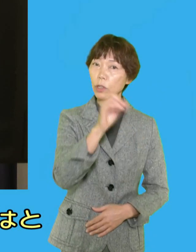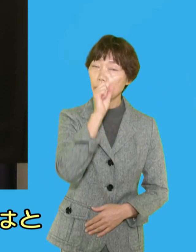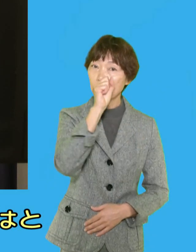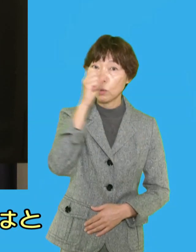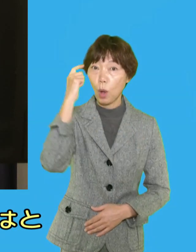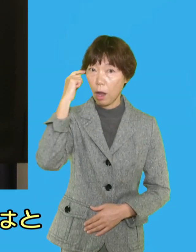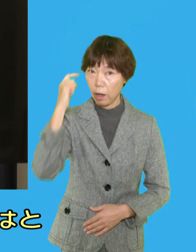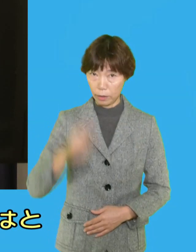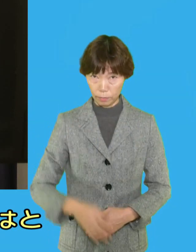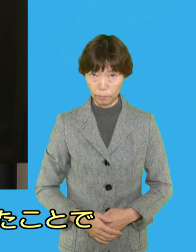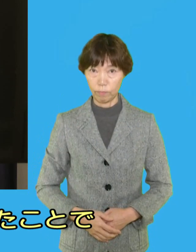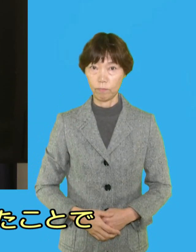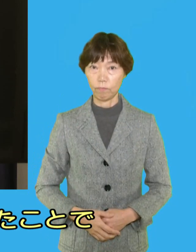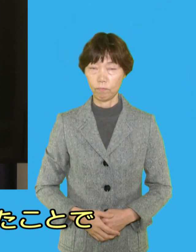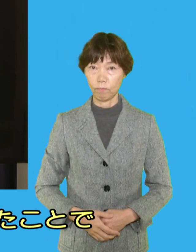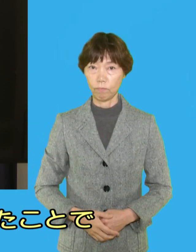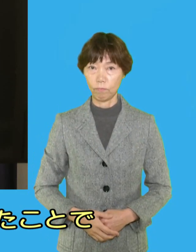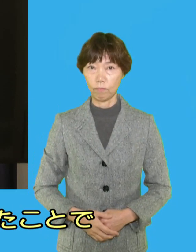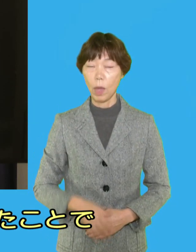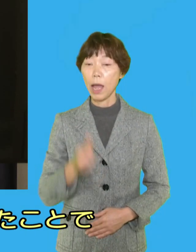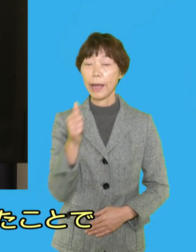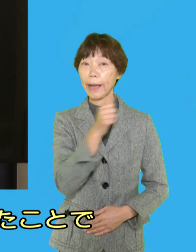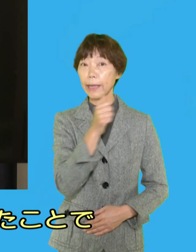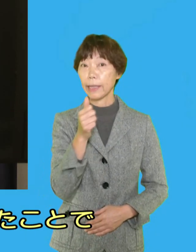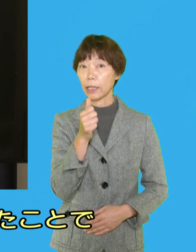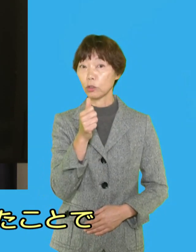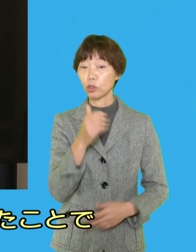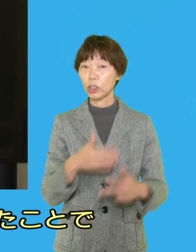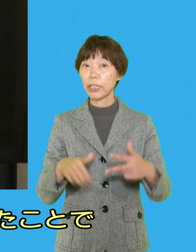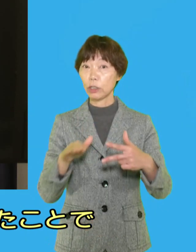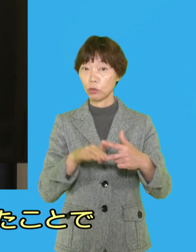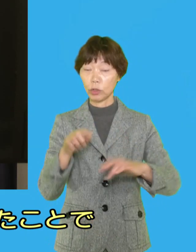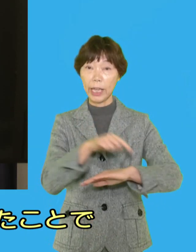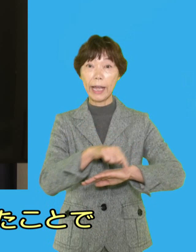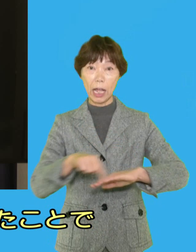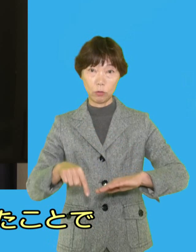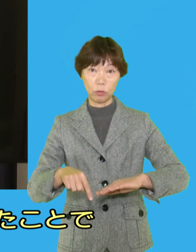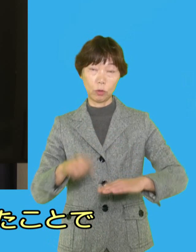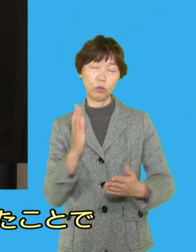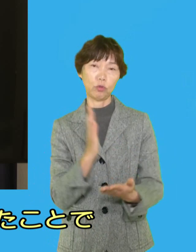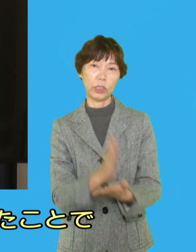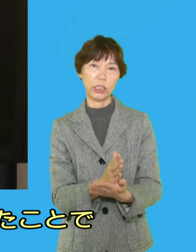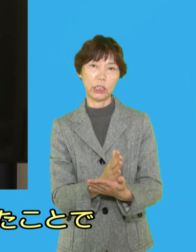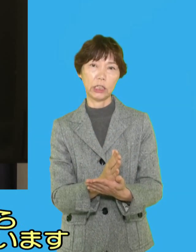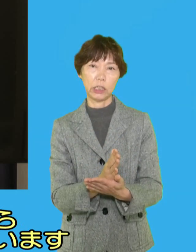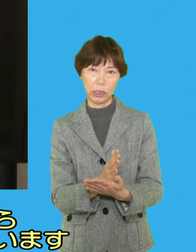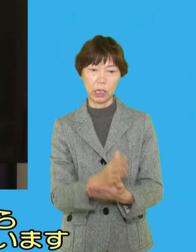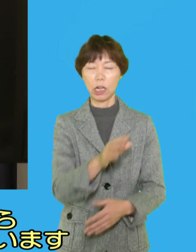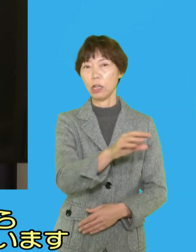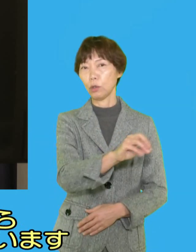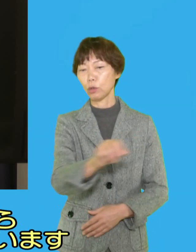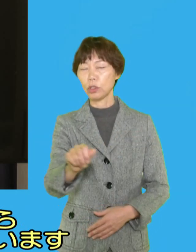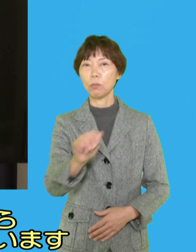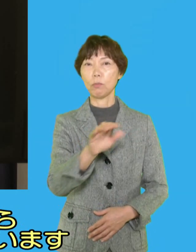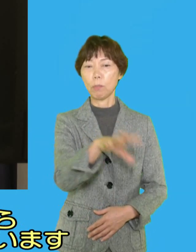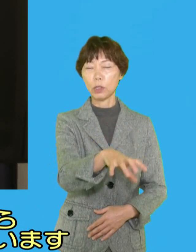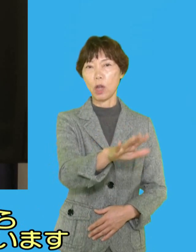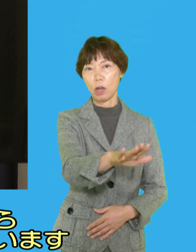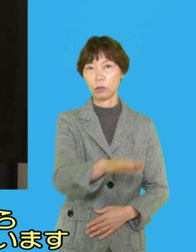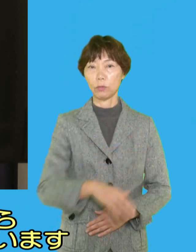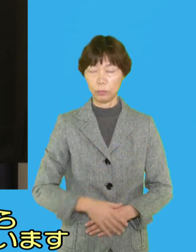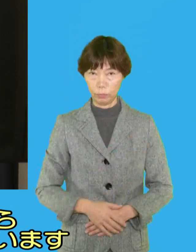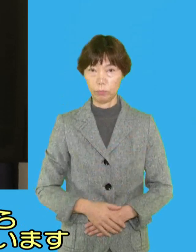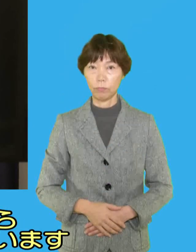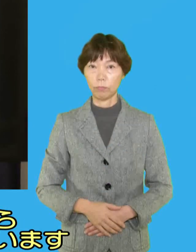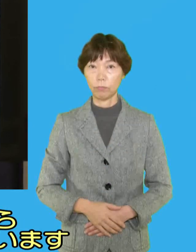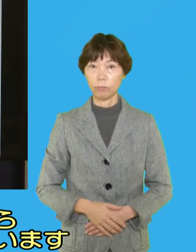えておりまして、まあ、外団施設を中止したことによって敷地もありますので、まあ、ここに、まあ、機能拡